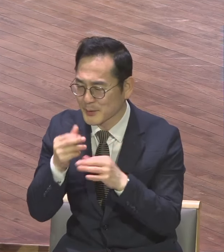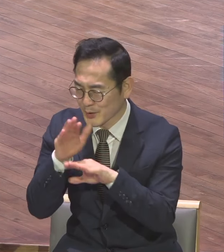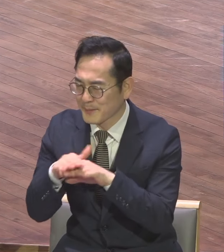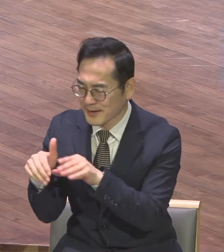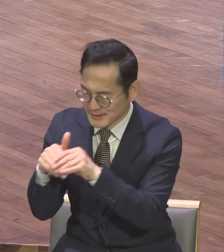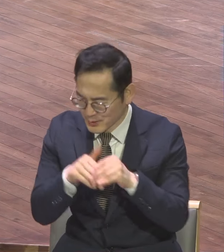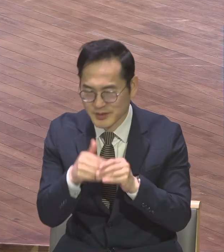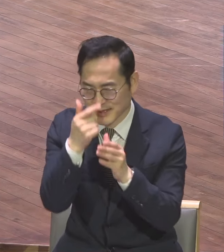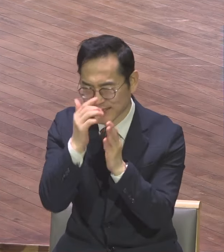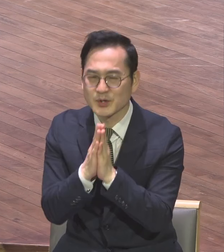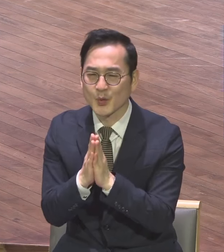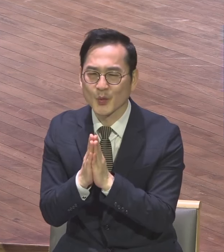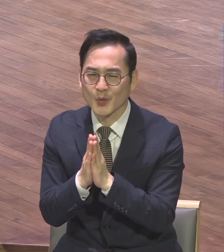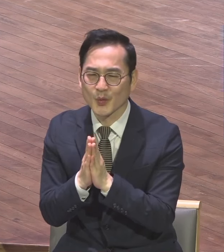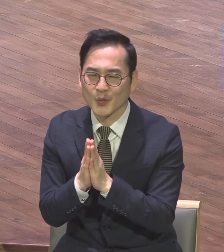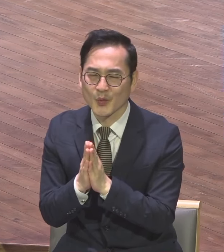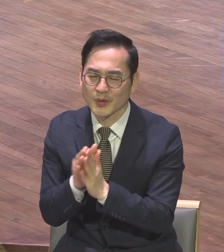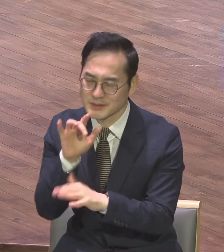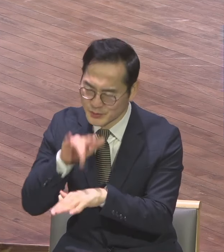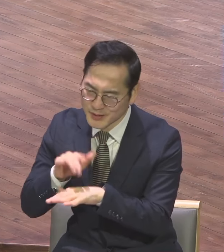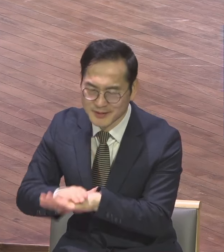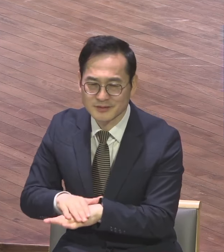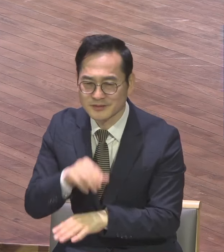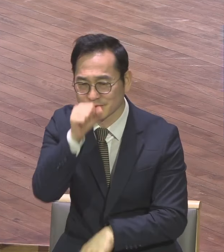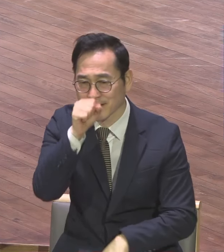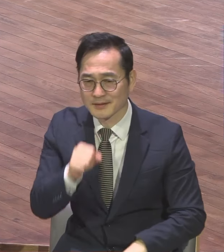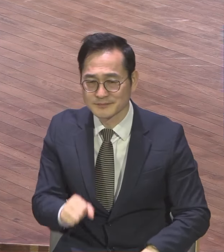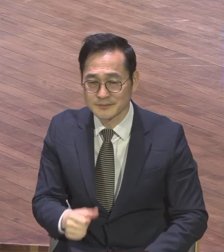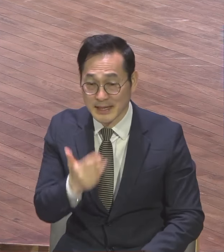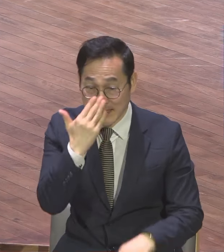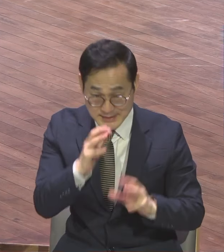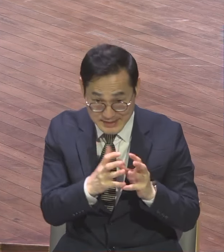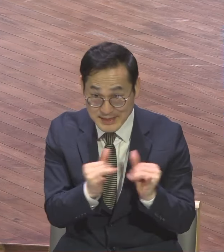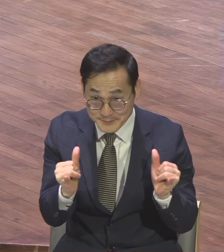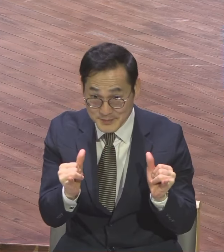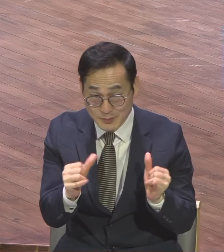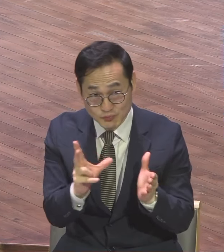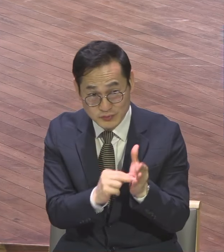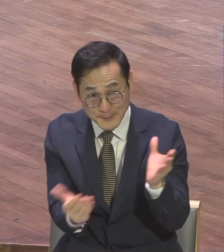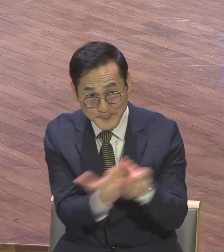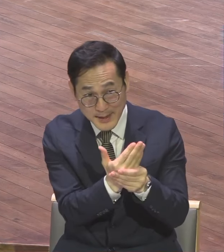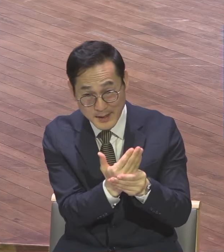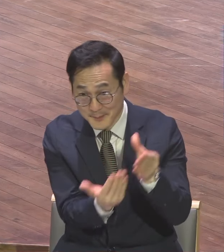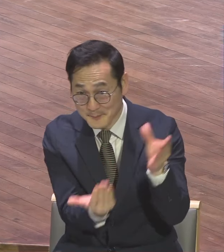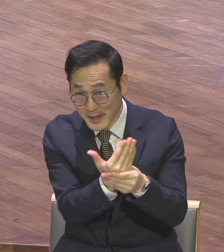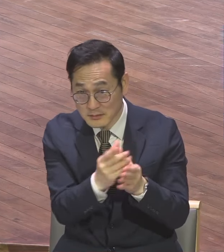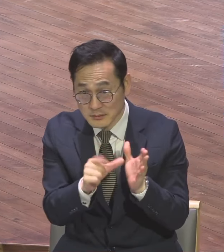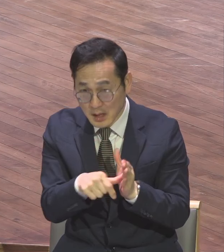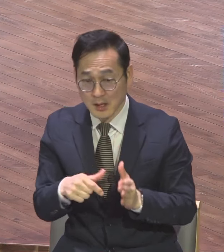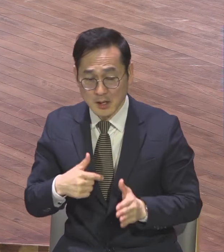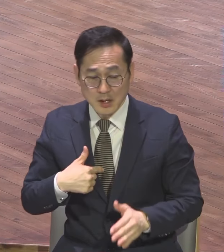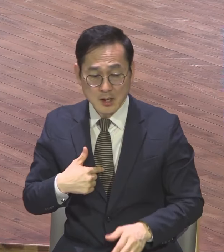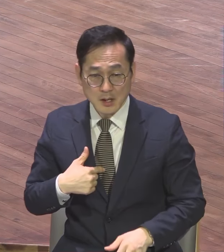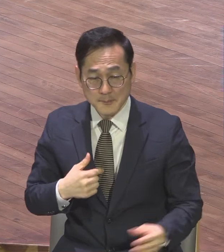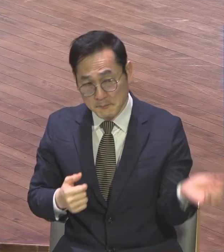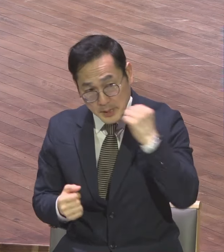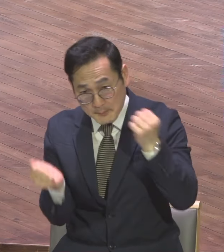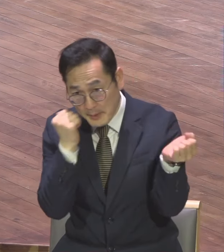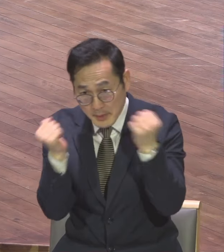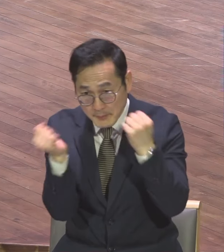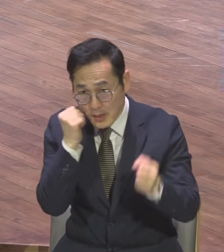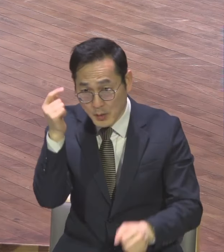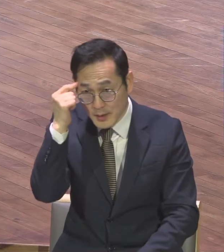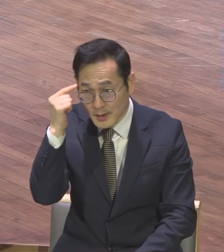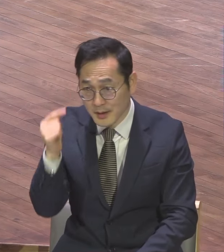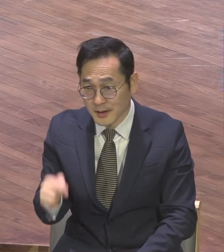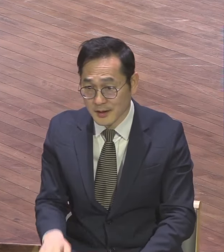기도하도록. 이스라엘 백성들이 왜 문제와 사건이 올 때마다 사건 오면 다 당했어요.